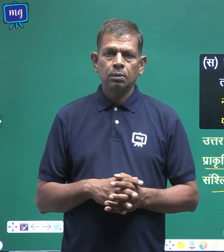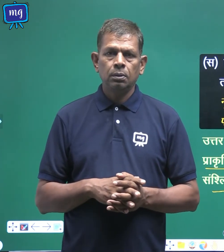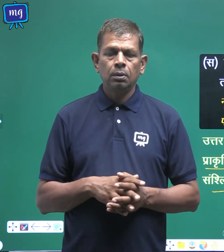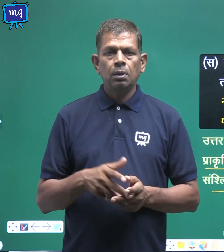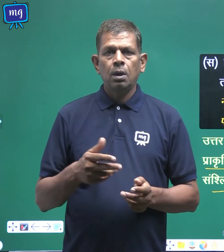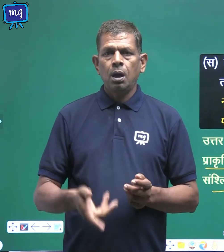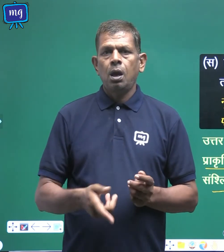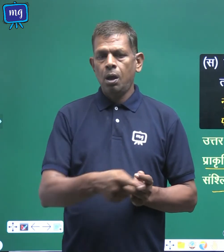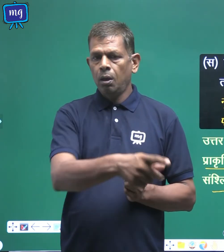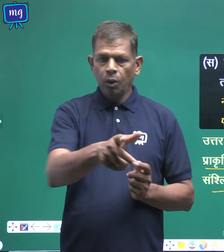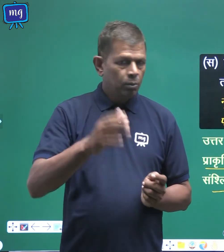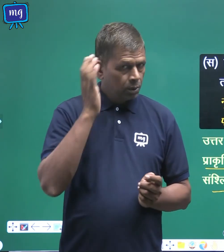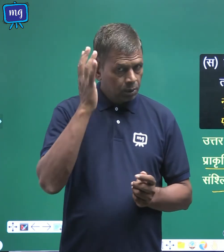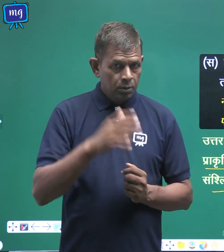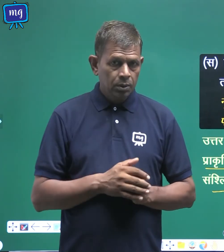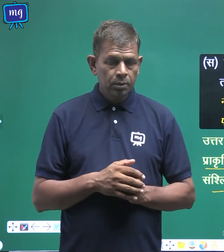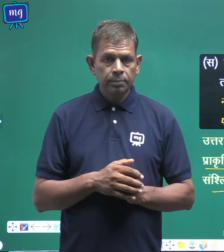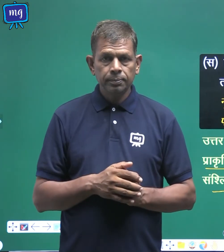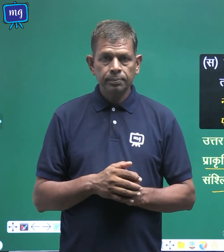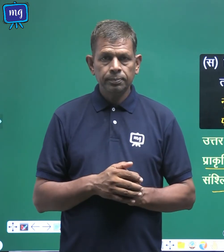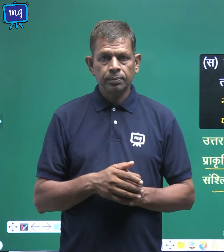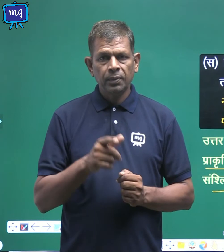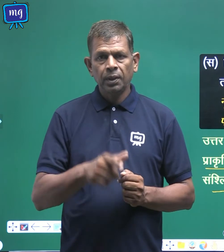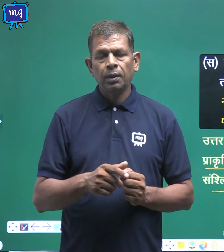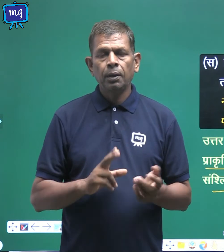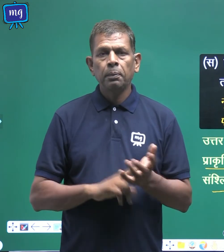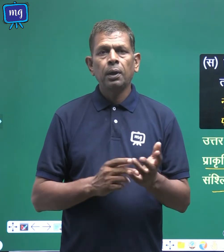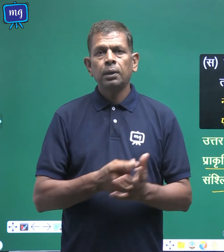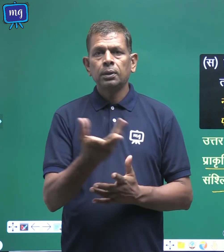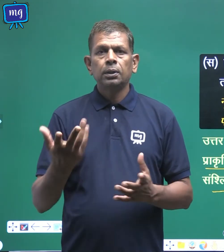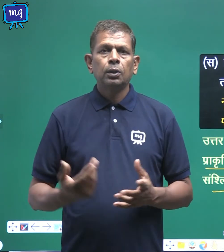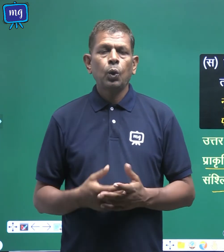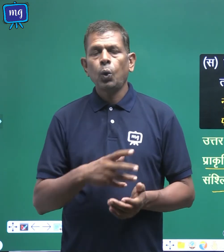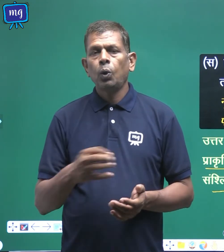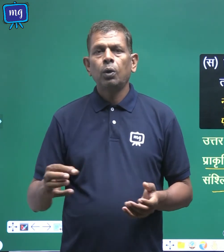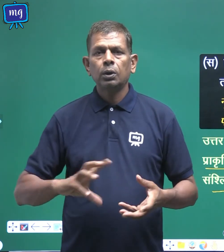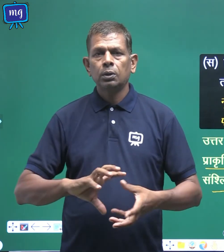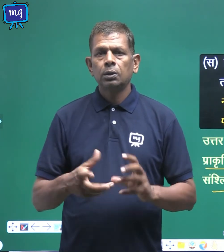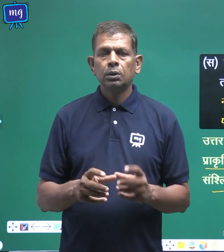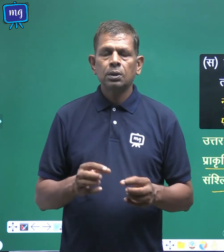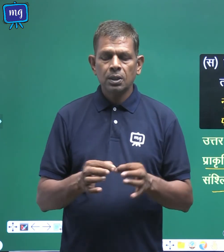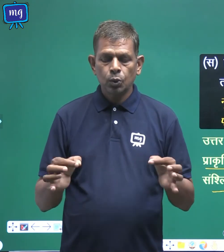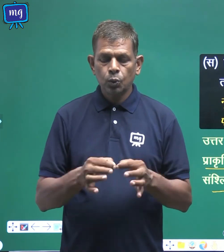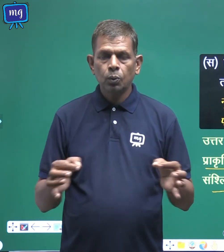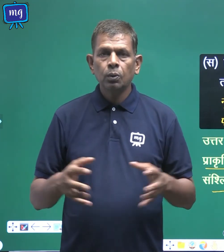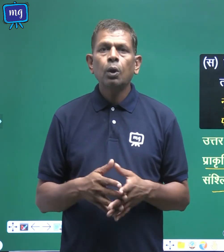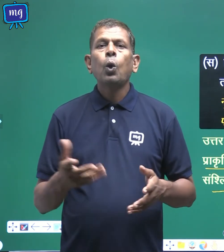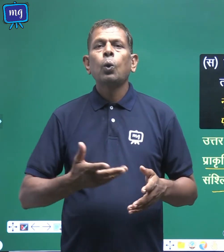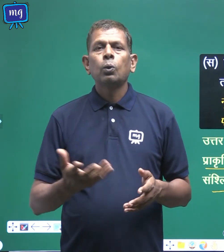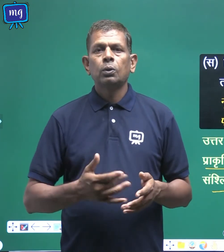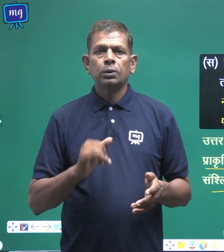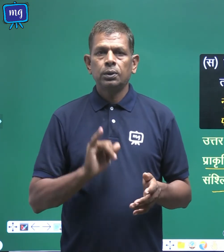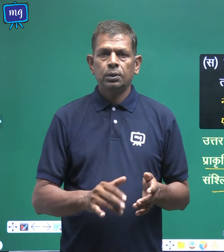अब आप समझ गए होंगे कि प्राकृतिक और संश्लिष्ट तंतु कौन कौन